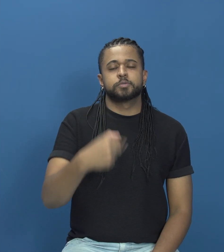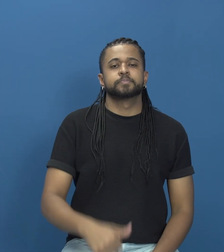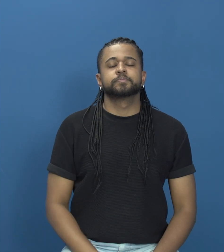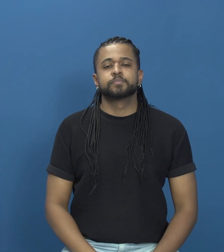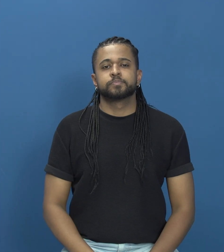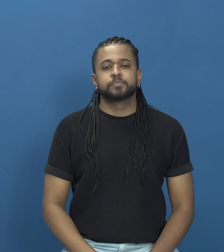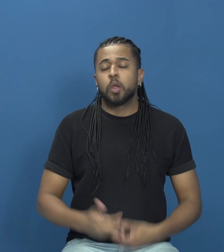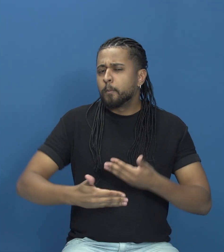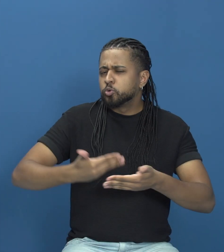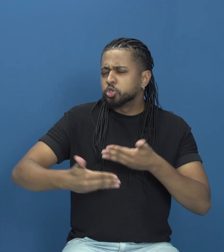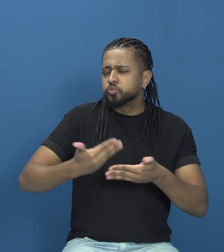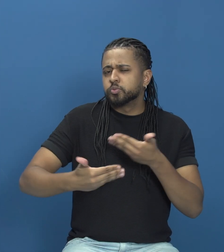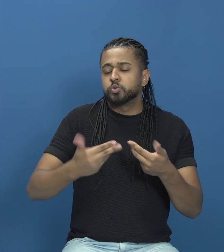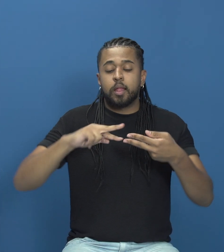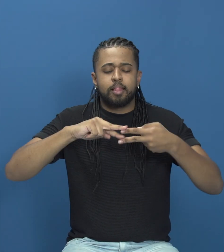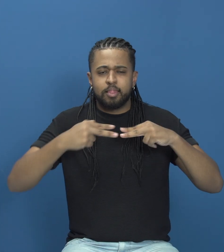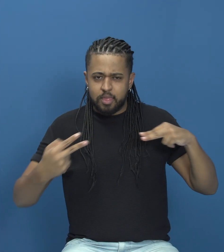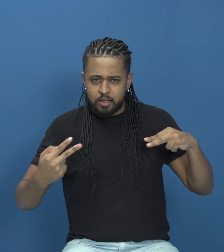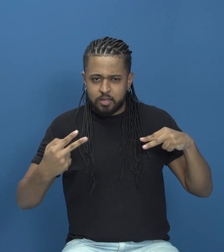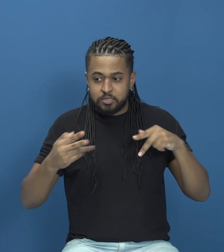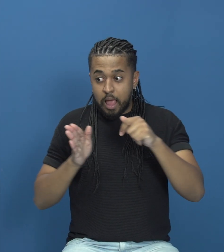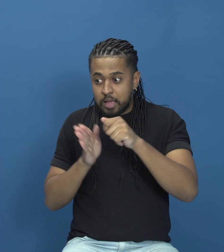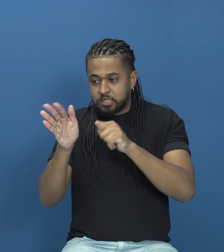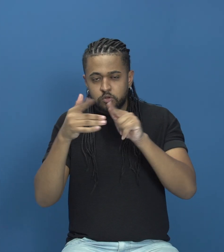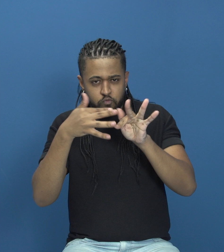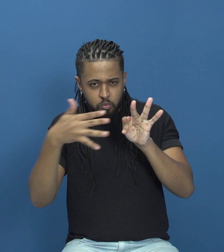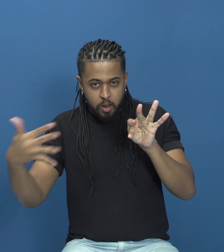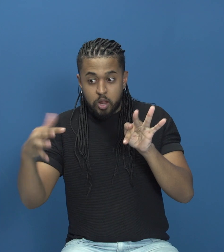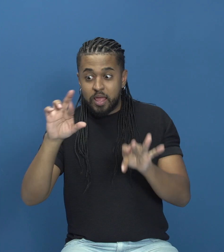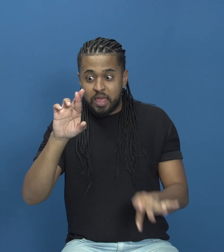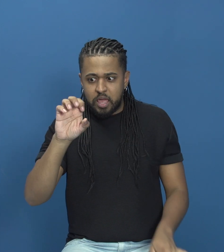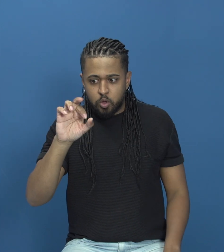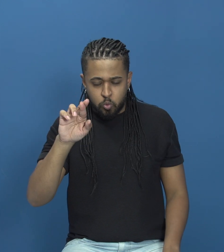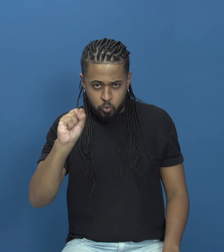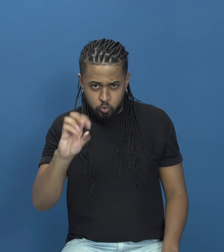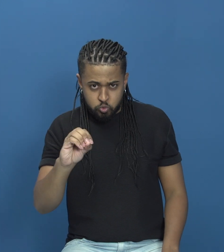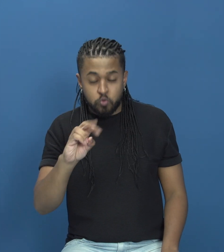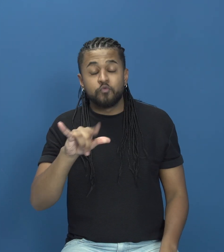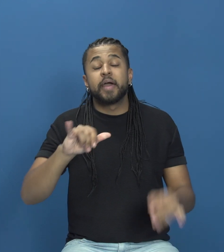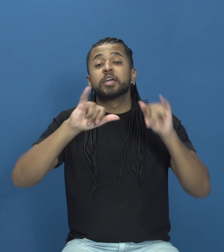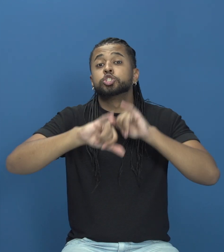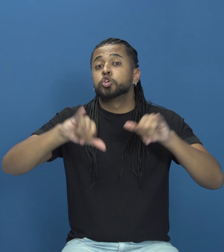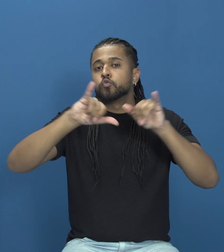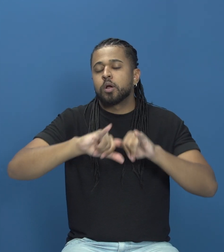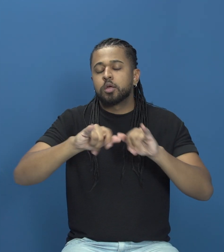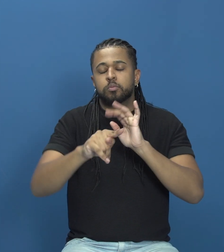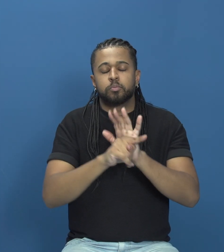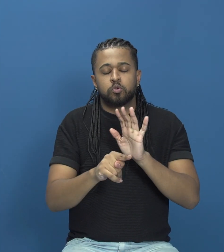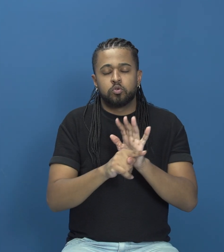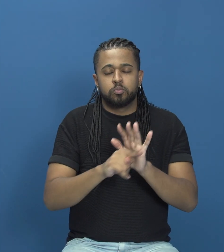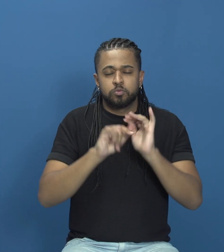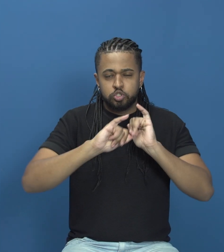12.2. Os procedimentos e links para acesso ao formulário de interposição de recurso serão divulgados por ocasião